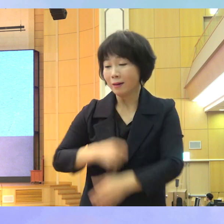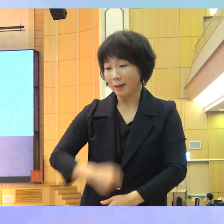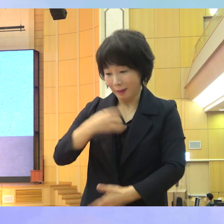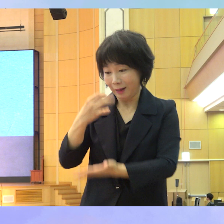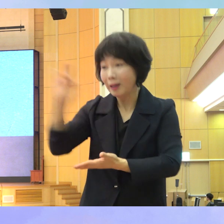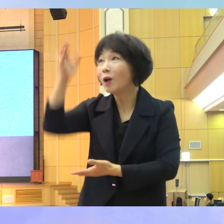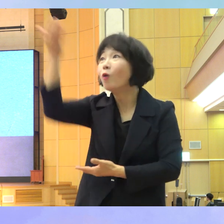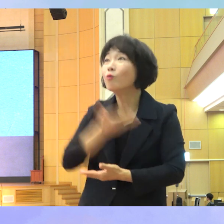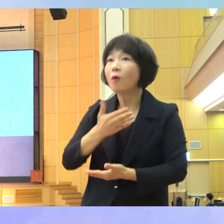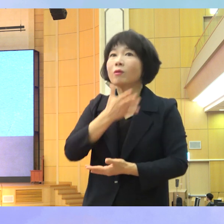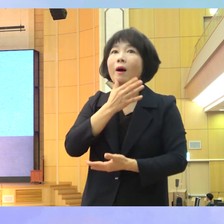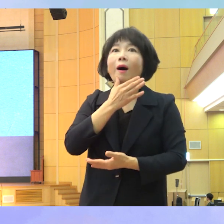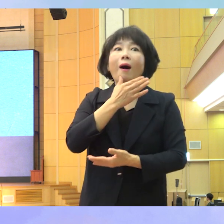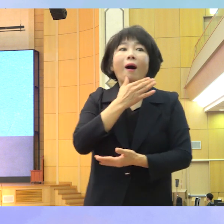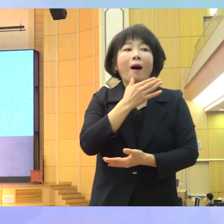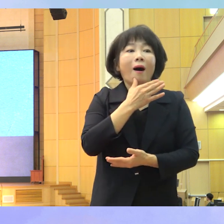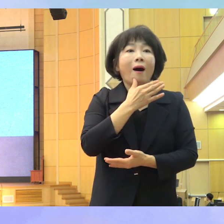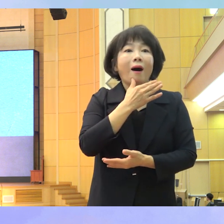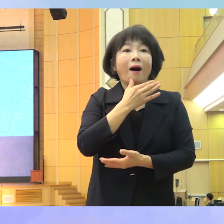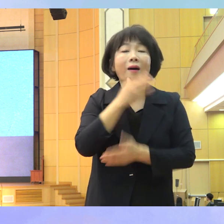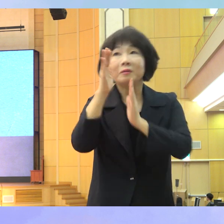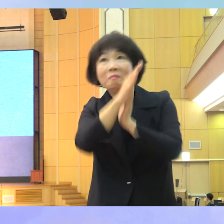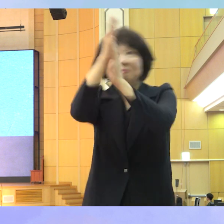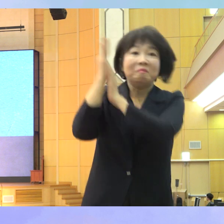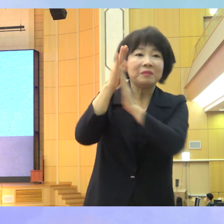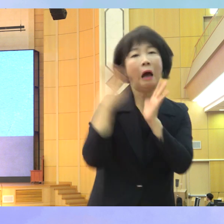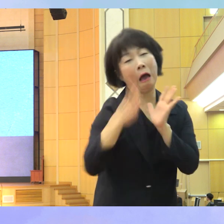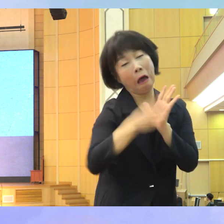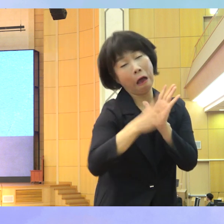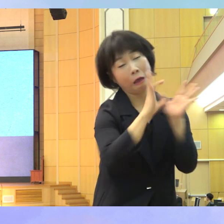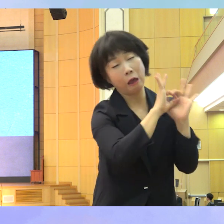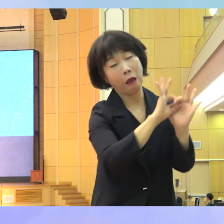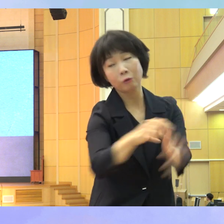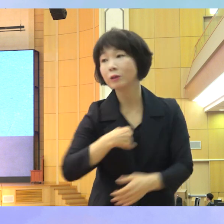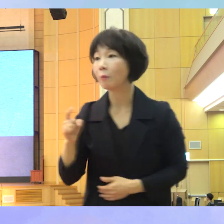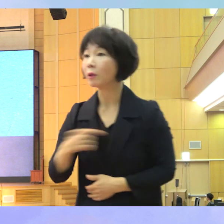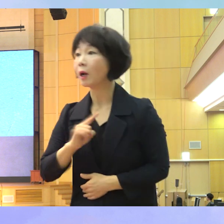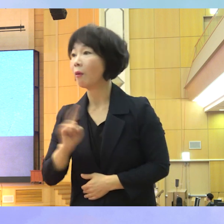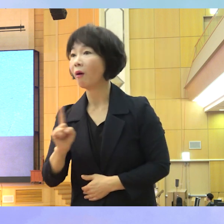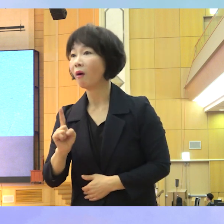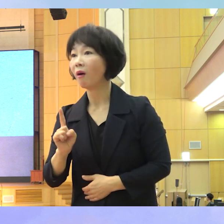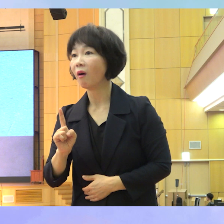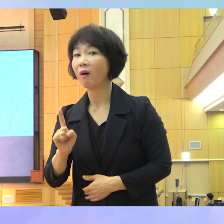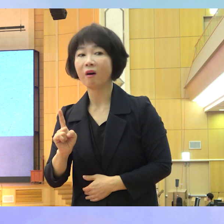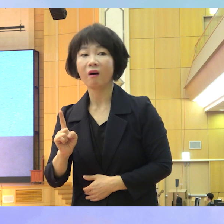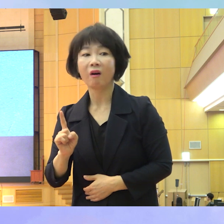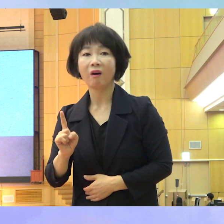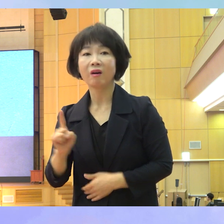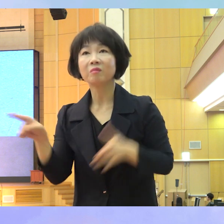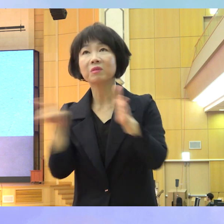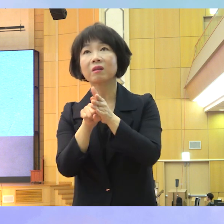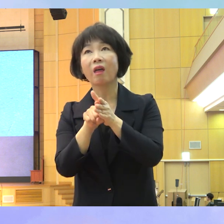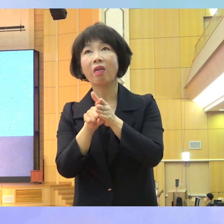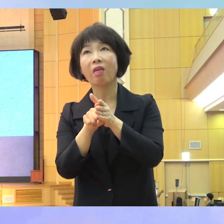아멘 하고 거룩하게 안 살아가니까 신앙생활 좀만 하면 나중에 어떻게 돼요?